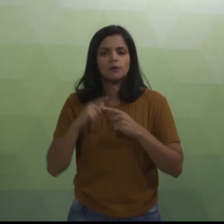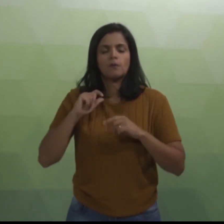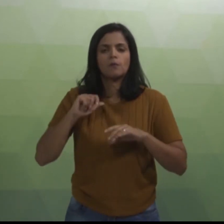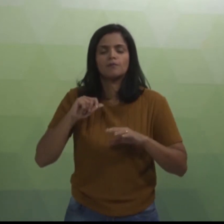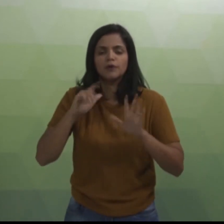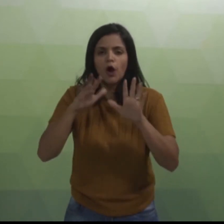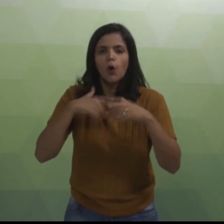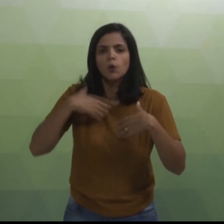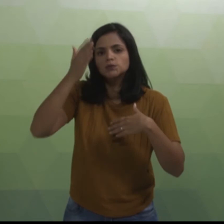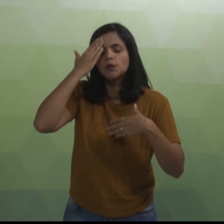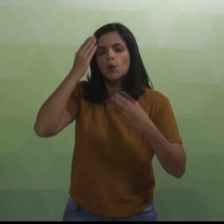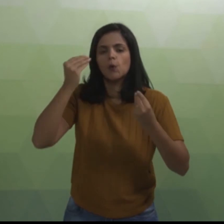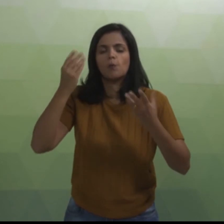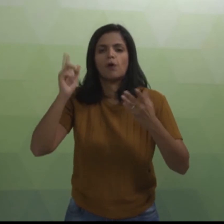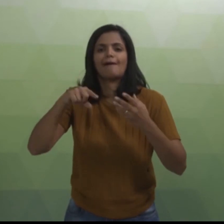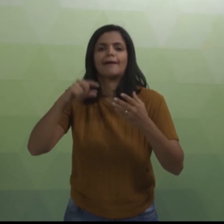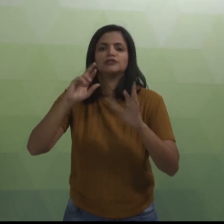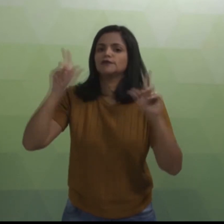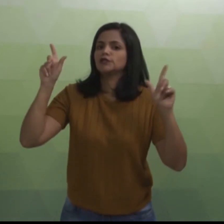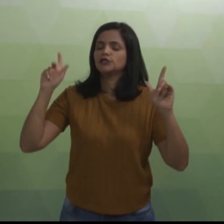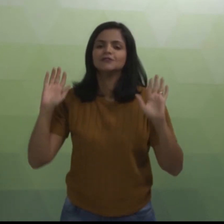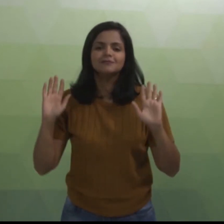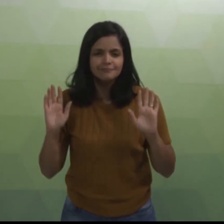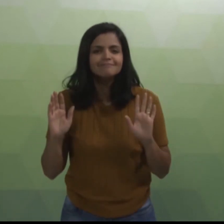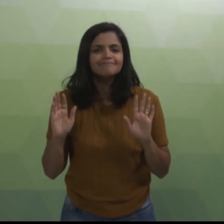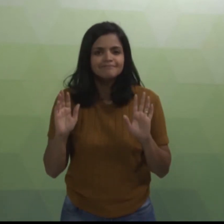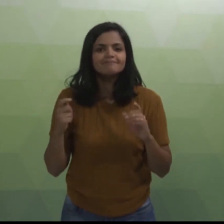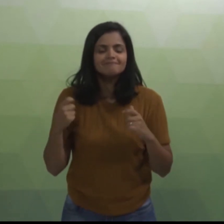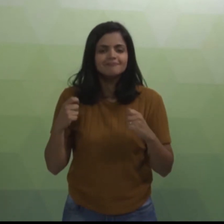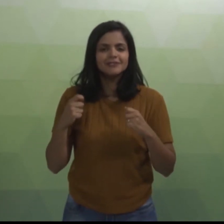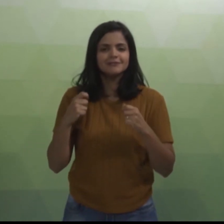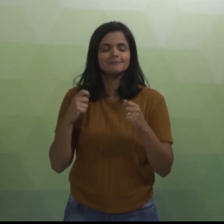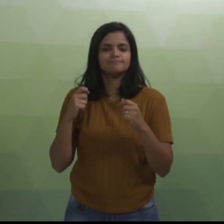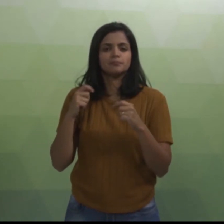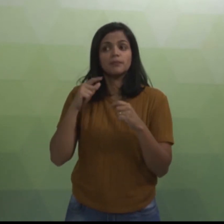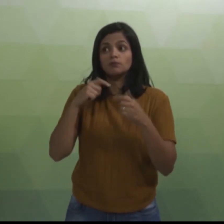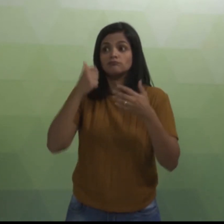Diferentemente, por exemplo, eu não posso fazer diferente do que é o real.